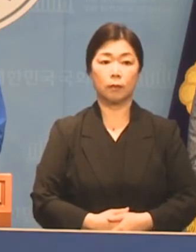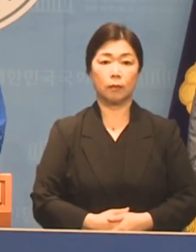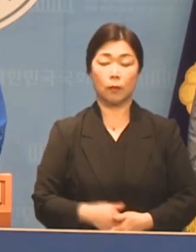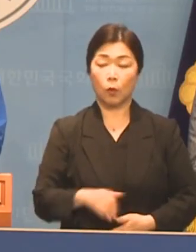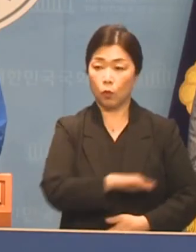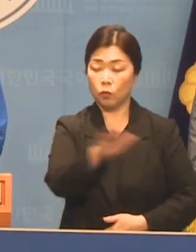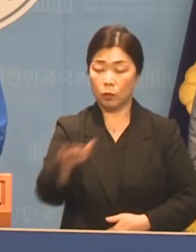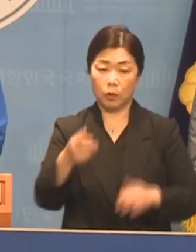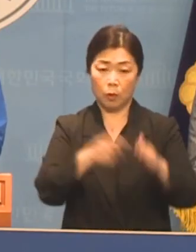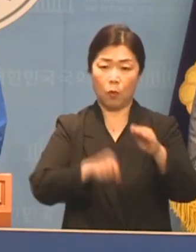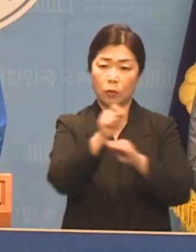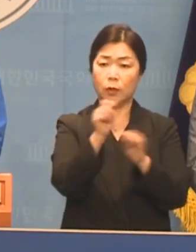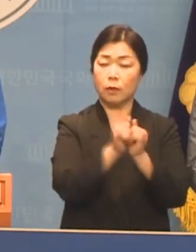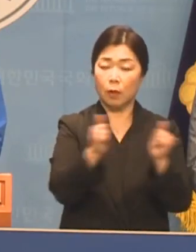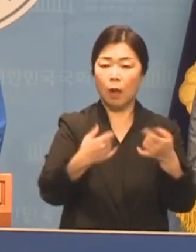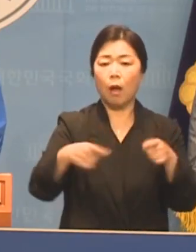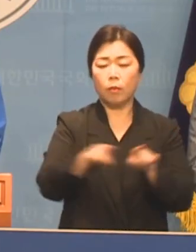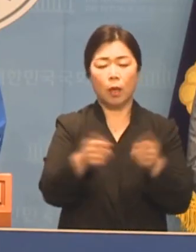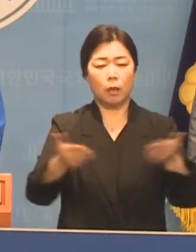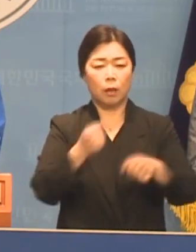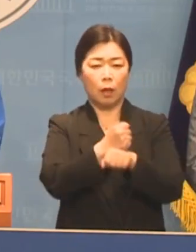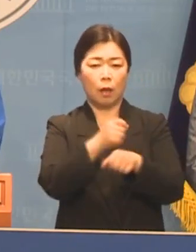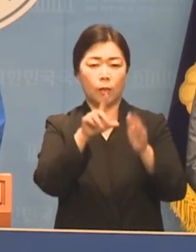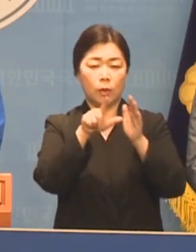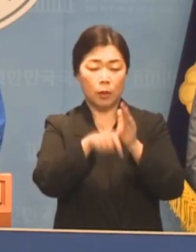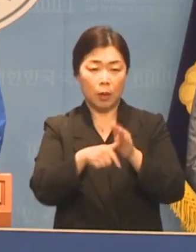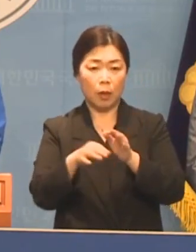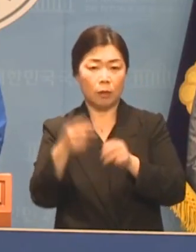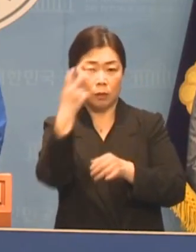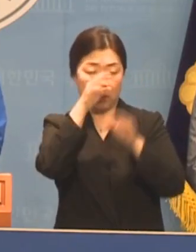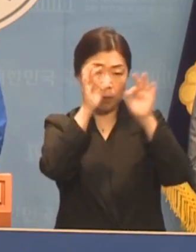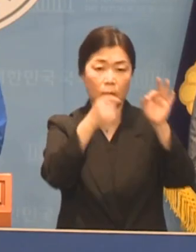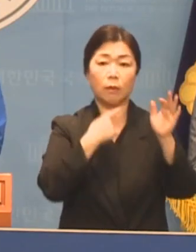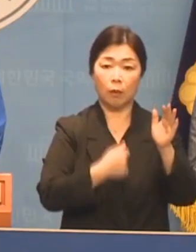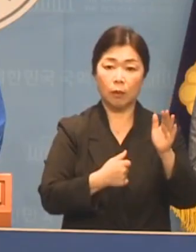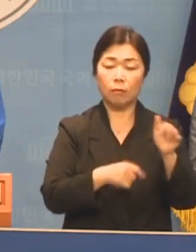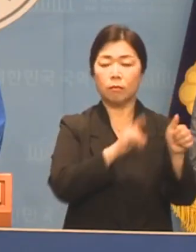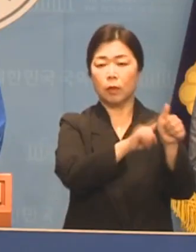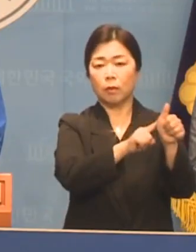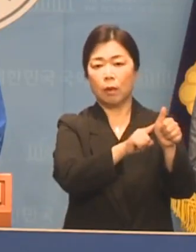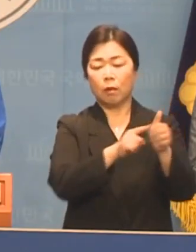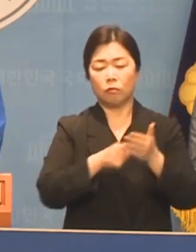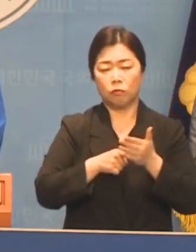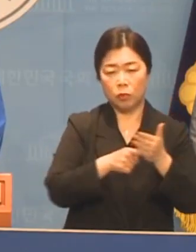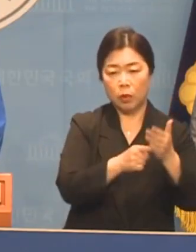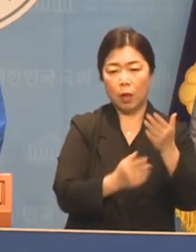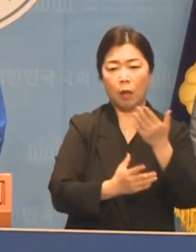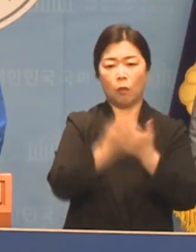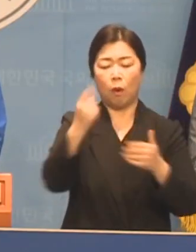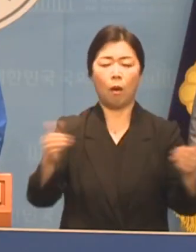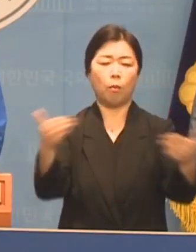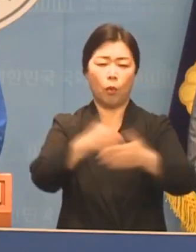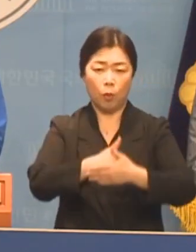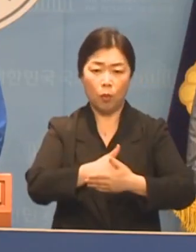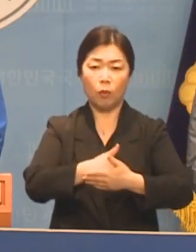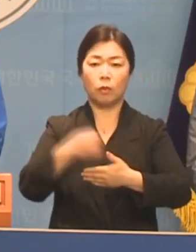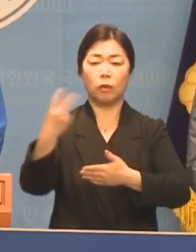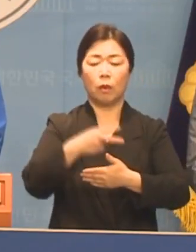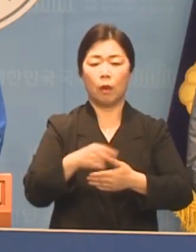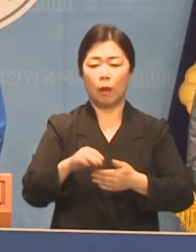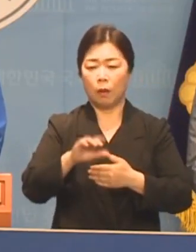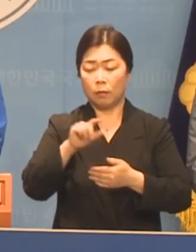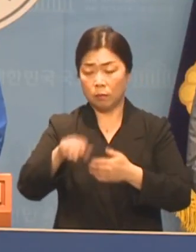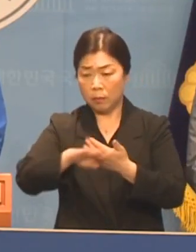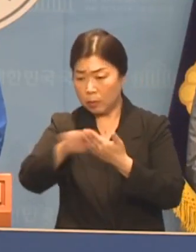저희 공직자들이 함께 일하면서 지켜본 후보자는 추진력, 통합력, 포용력, 낮은